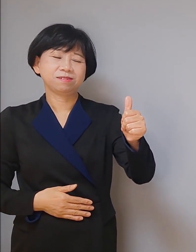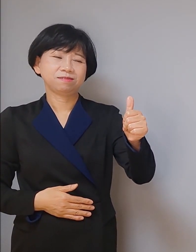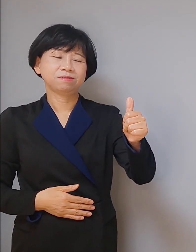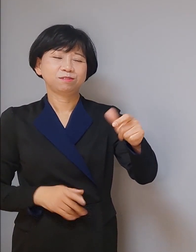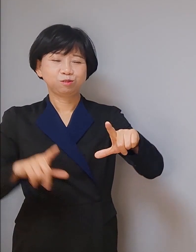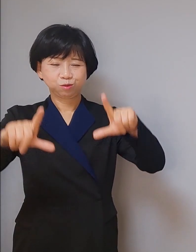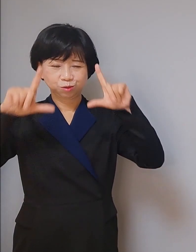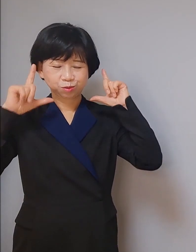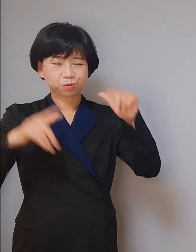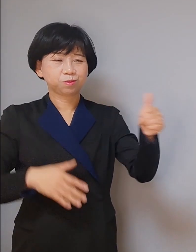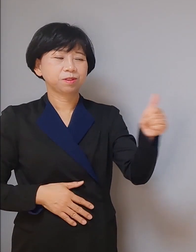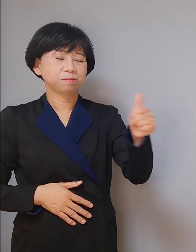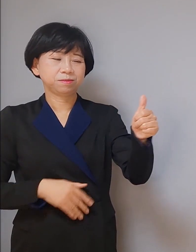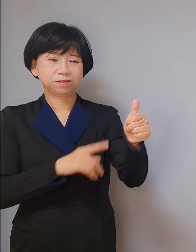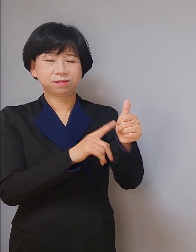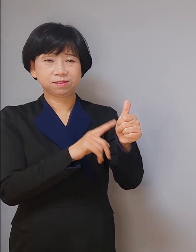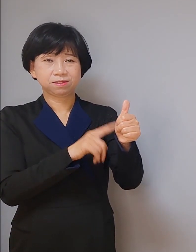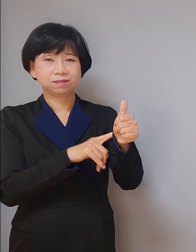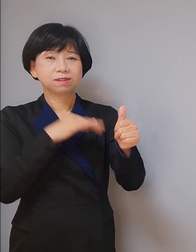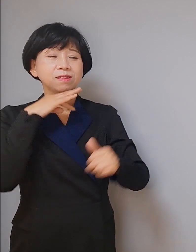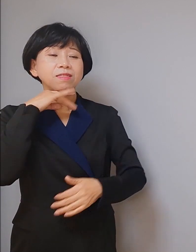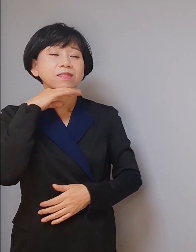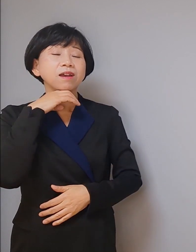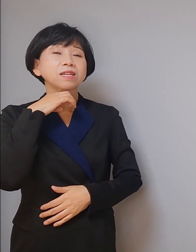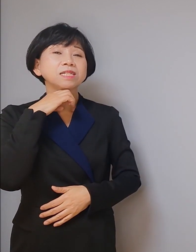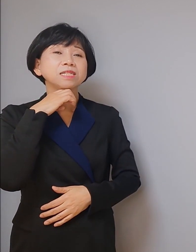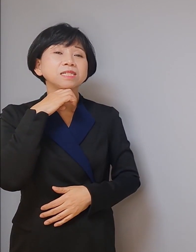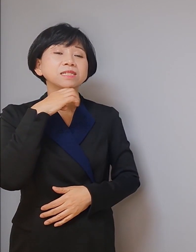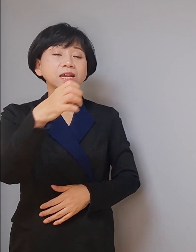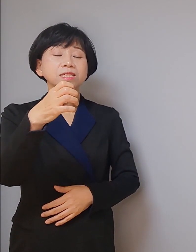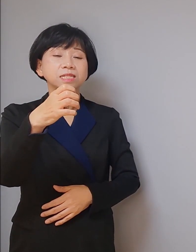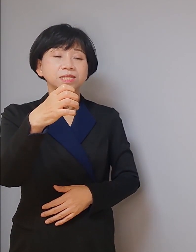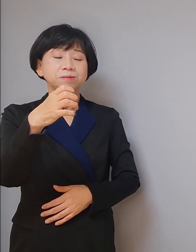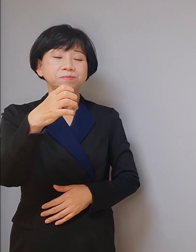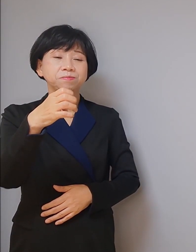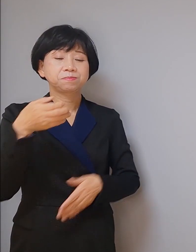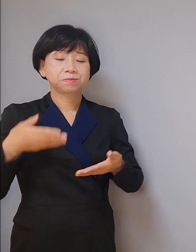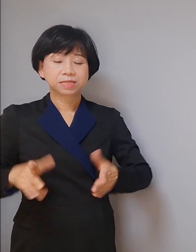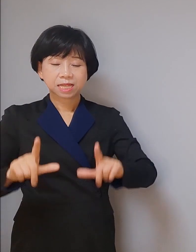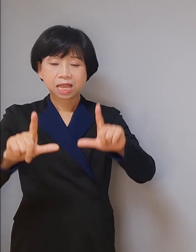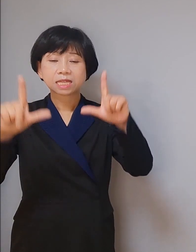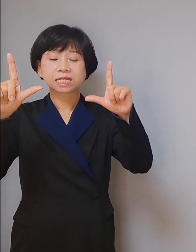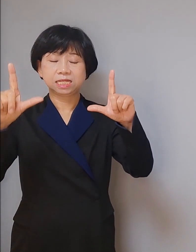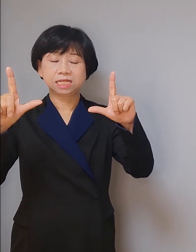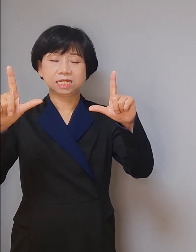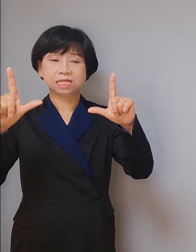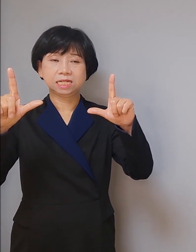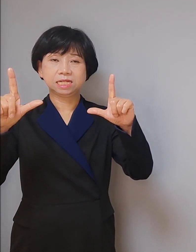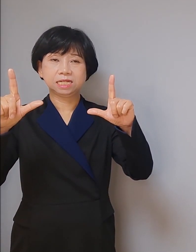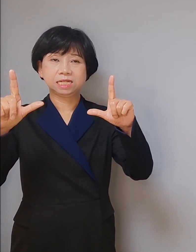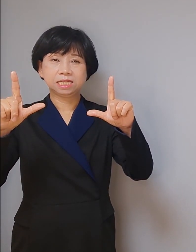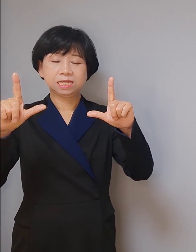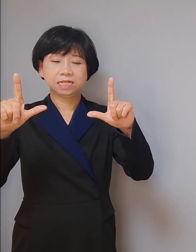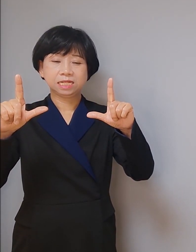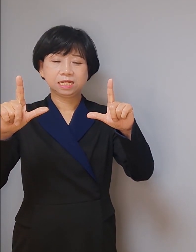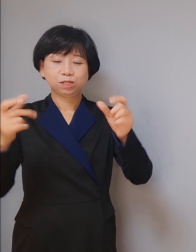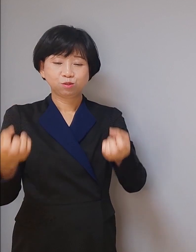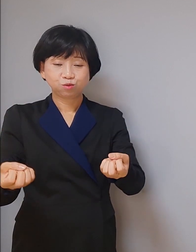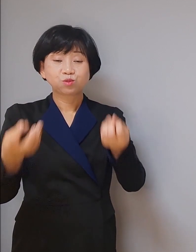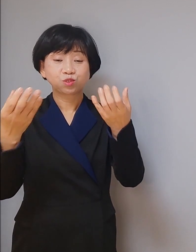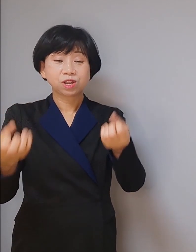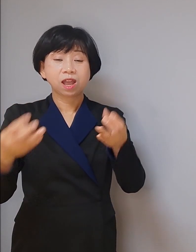그런데 어느 날 40살이 되는 자신의 생일 파티를 지나고 잠을